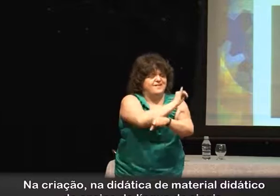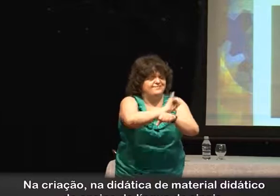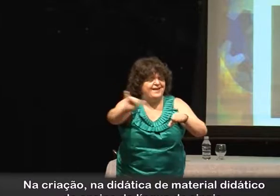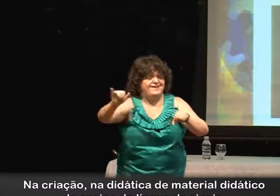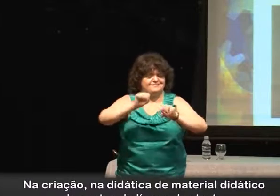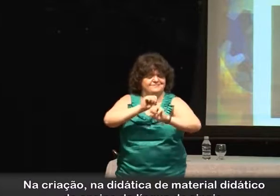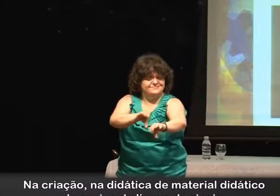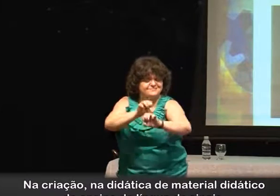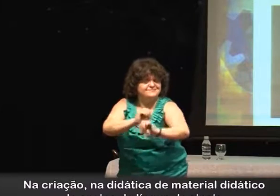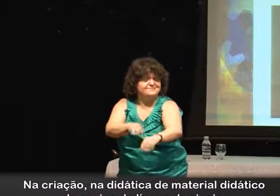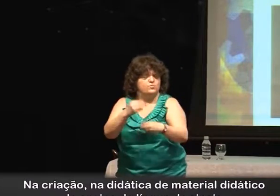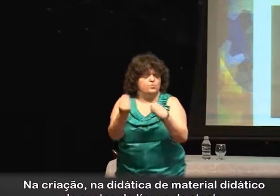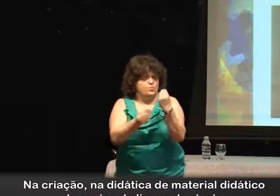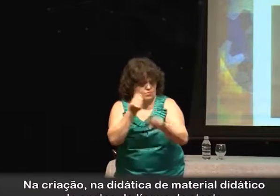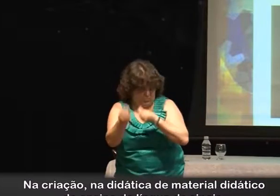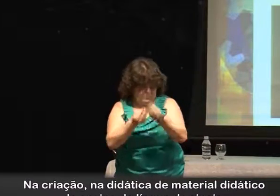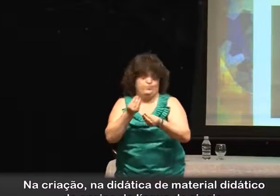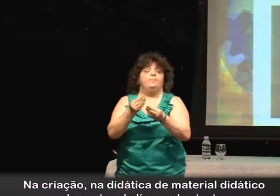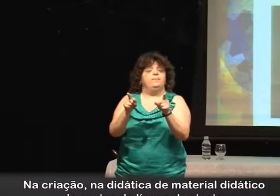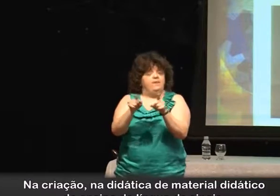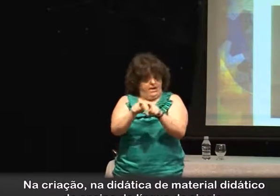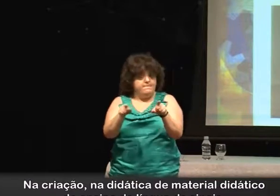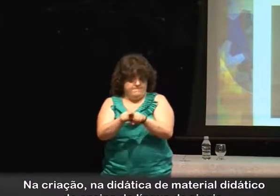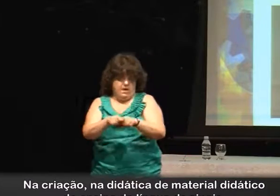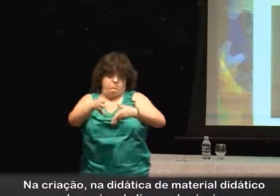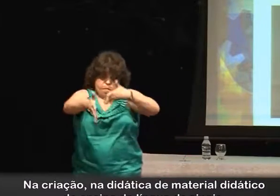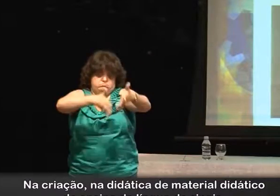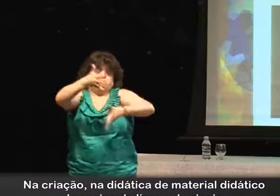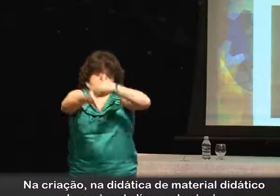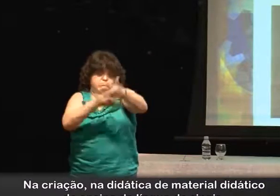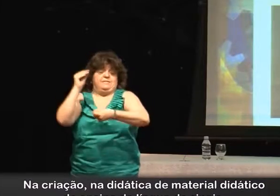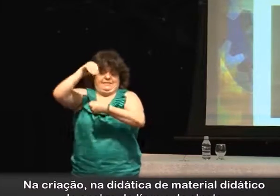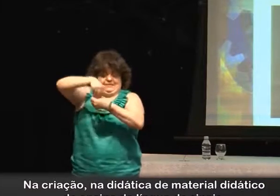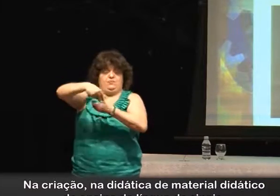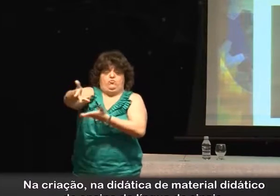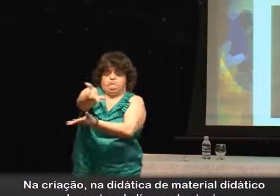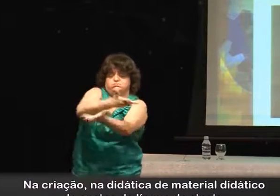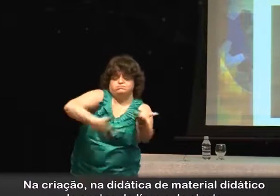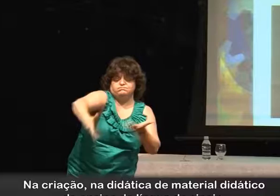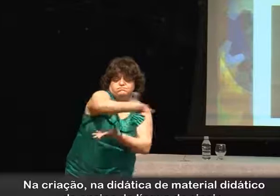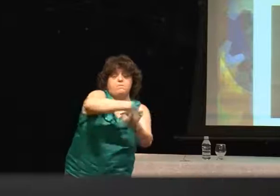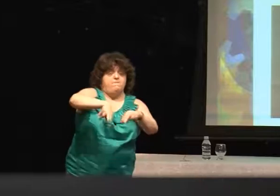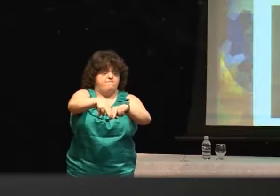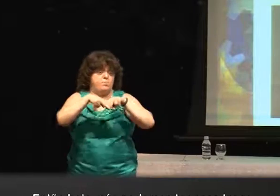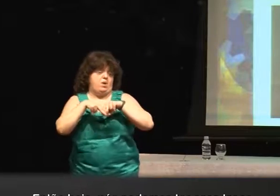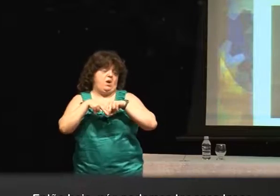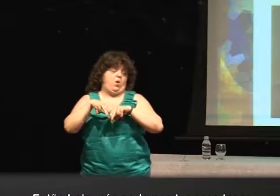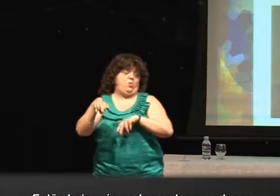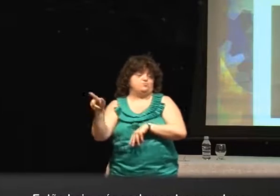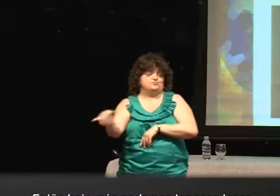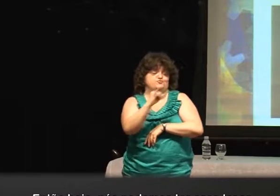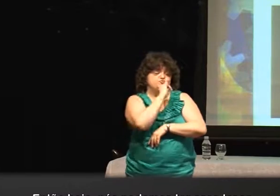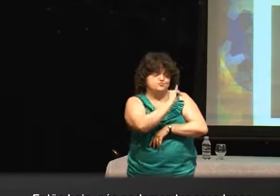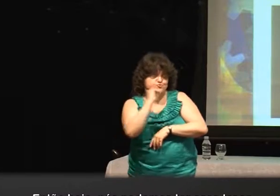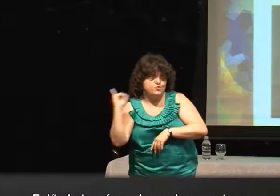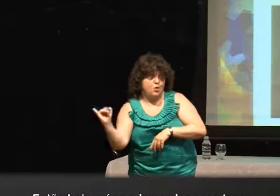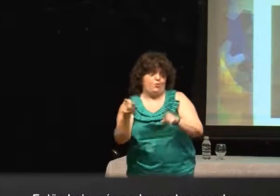na didática, de material didático, do ensino da língua de sinais. Então, hoje, nós podemos ter essa